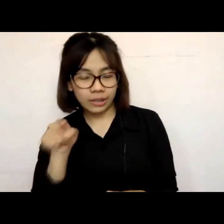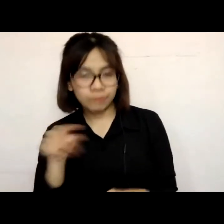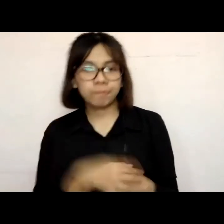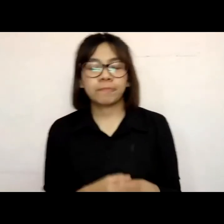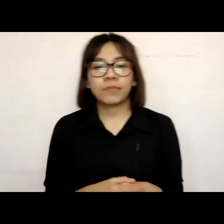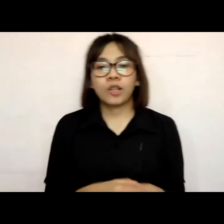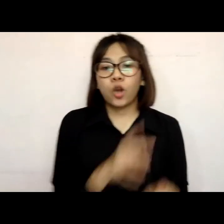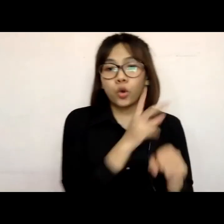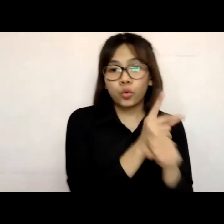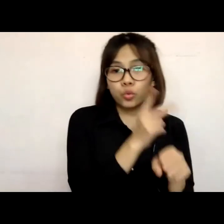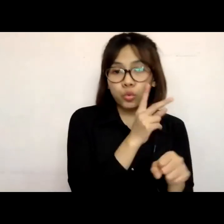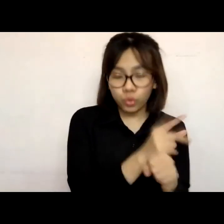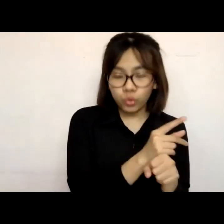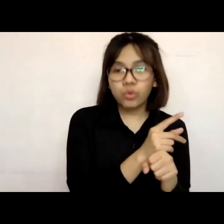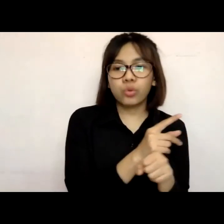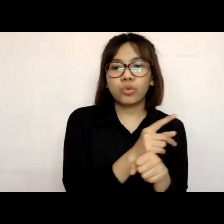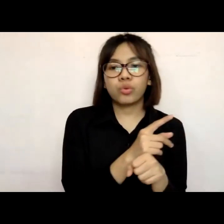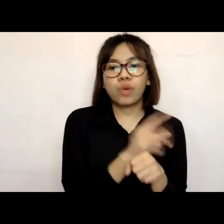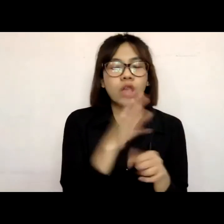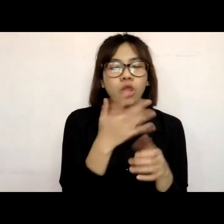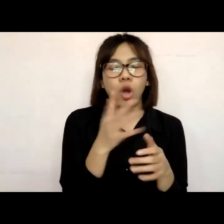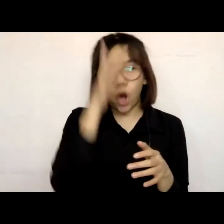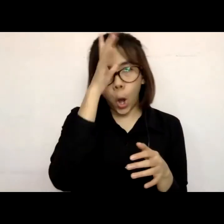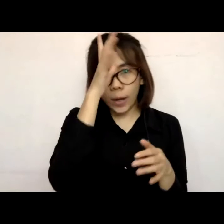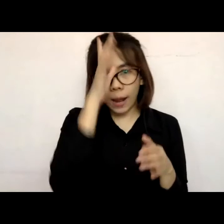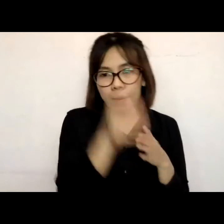OPD harus